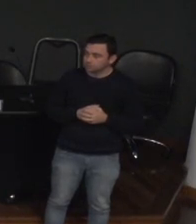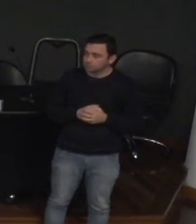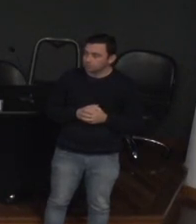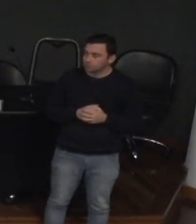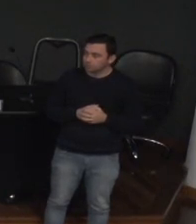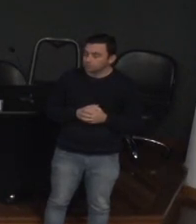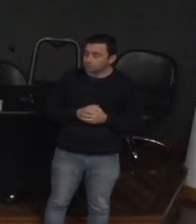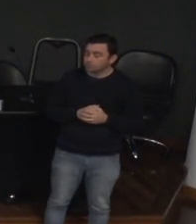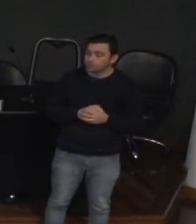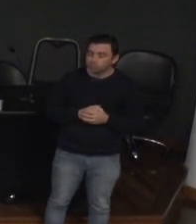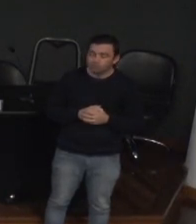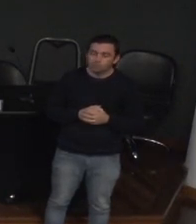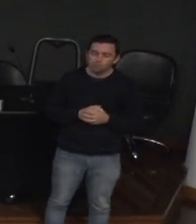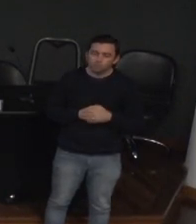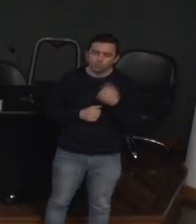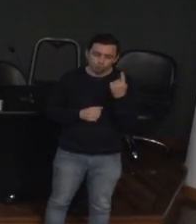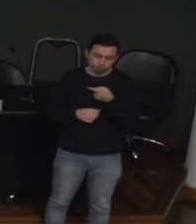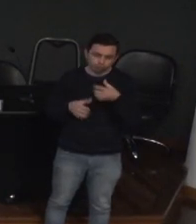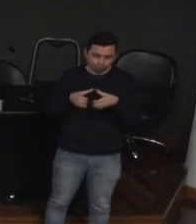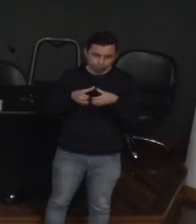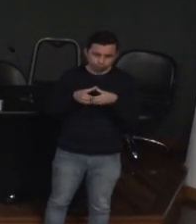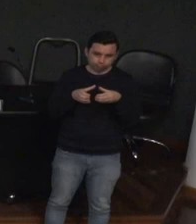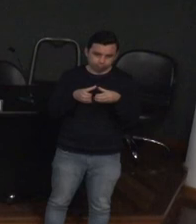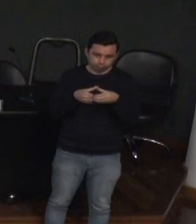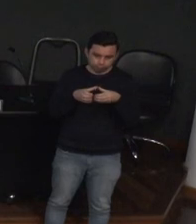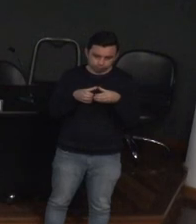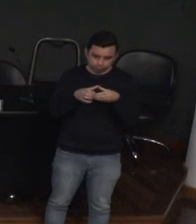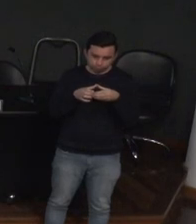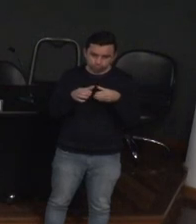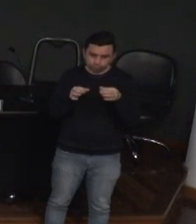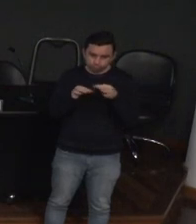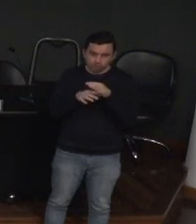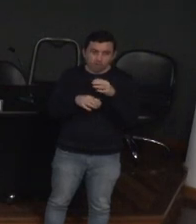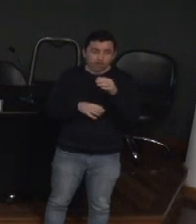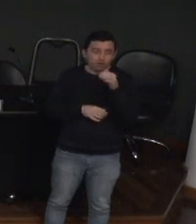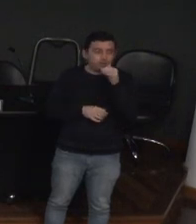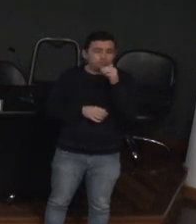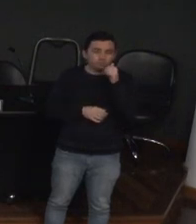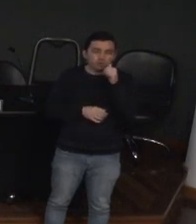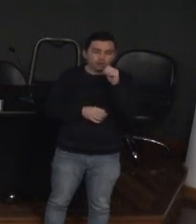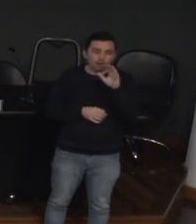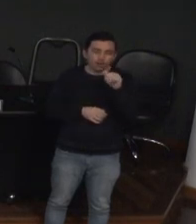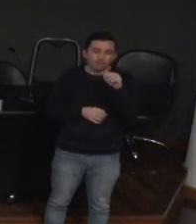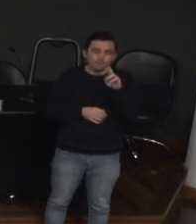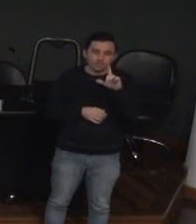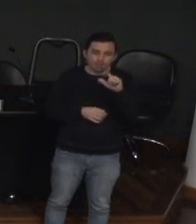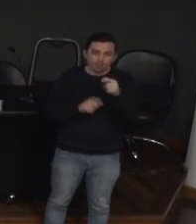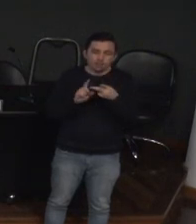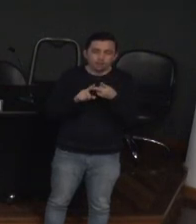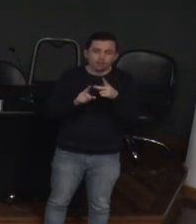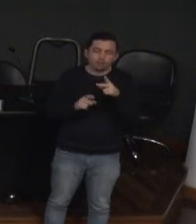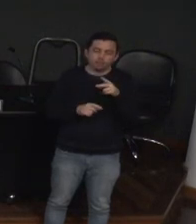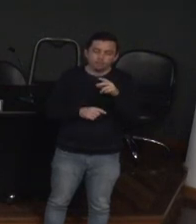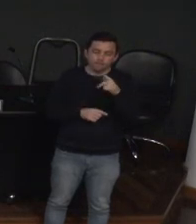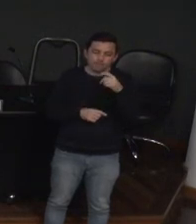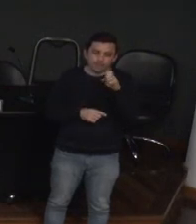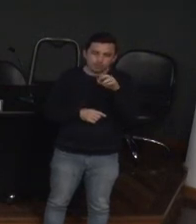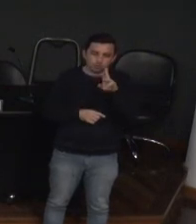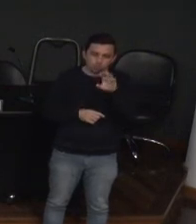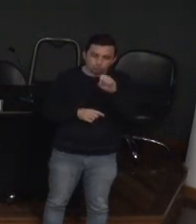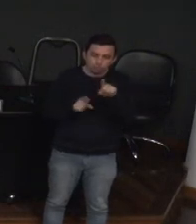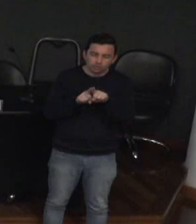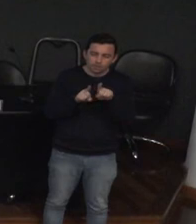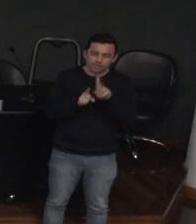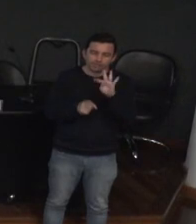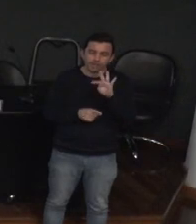lá. O nosso grupo, formado pela Camila e o Pedro da Gráfica, Tatiana, eu, Lucélia